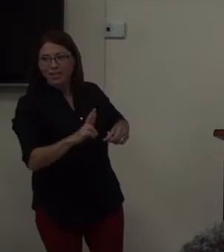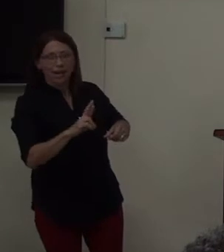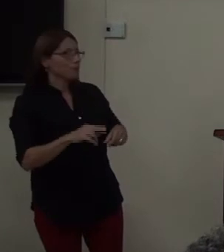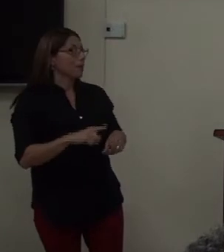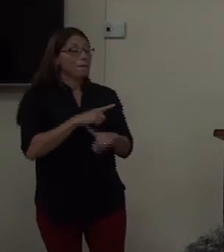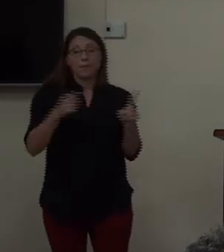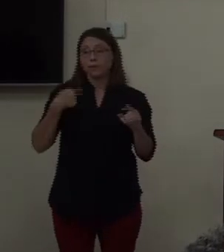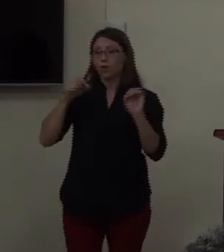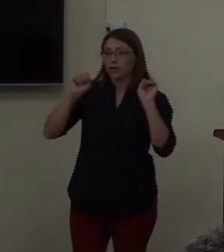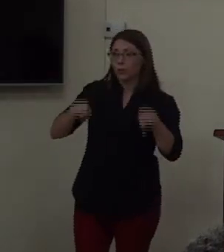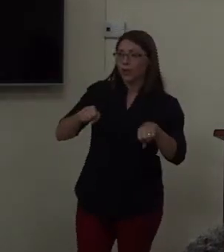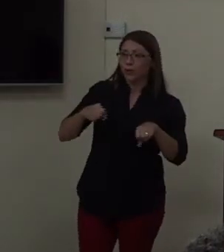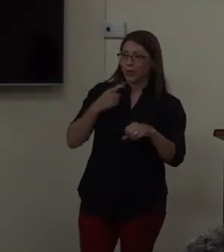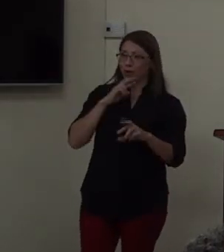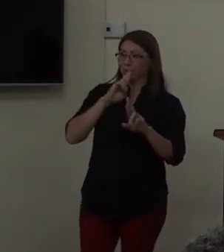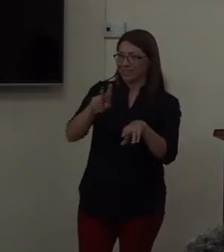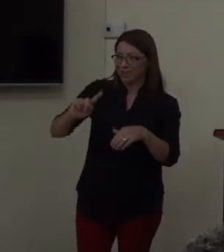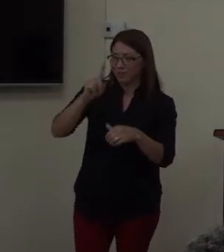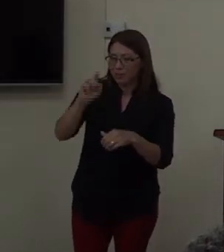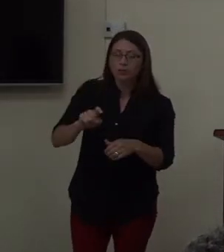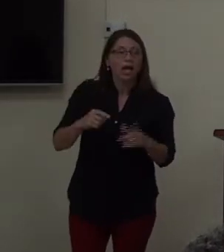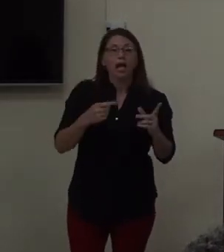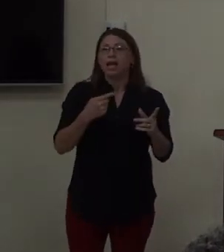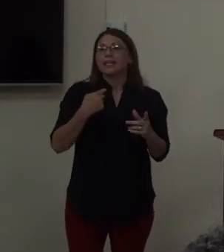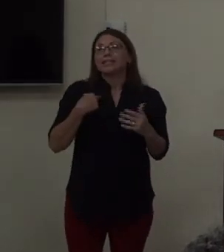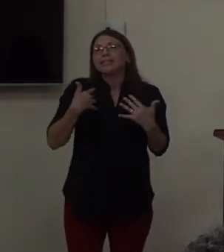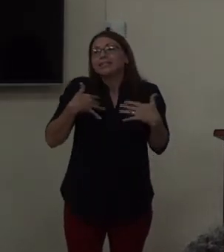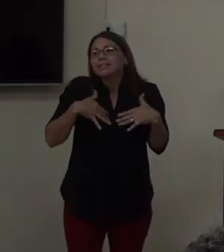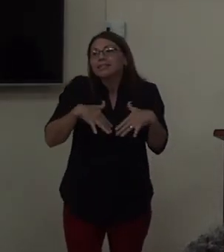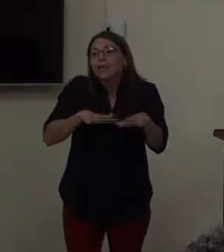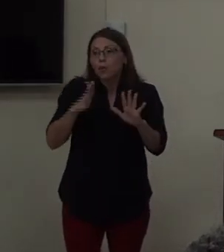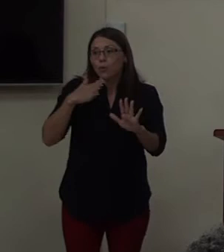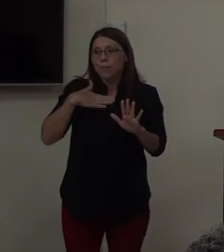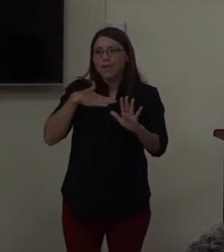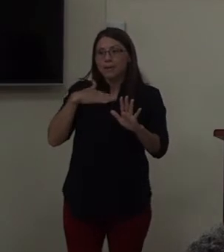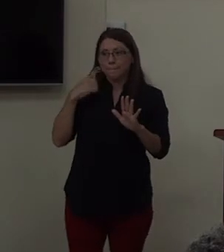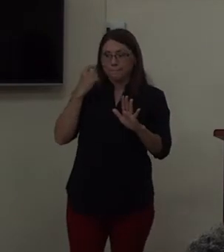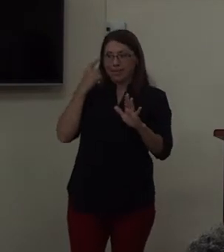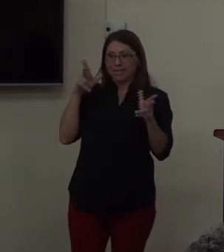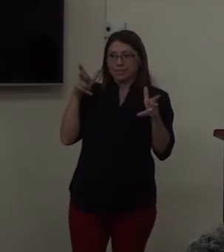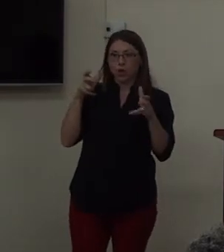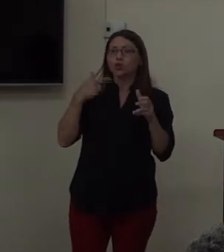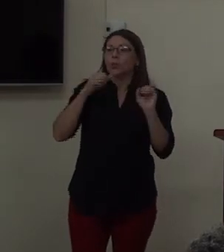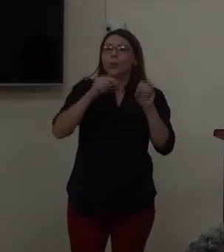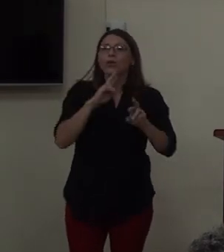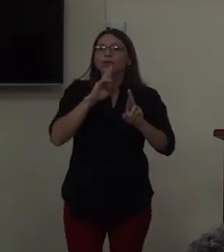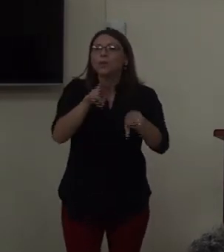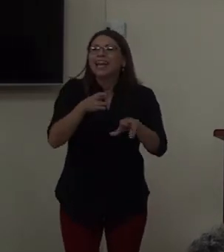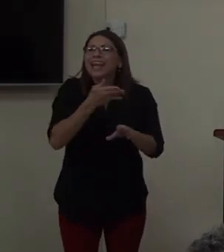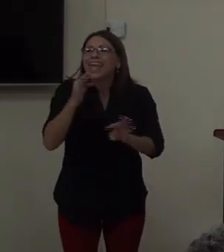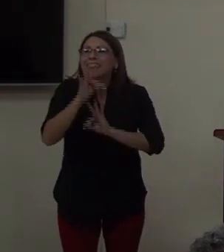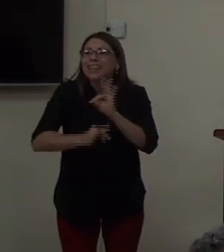continuum es, según mi, ¿verdad?, mi percepción, qué tipo de hablantes hay más